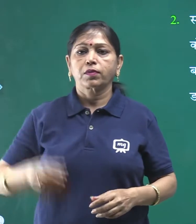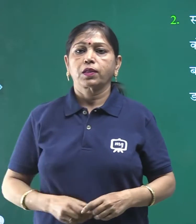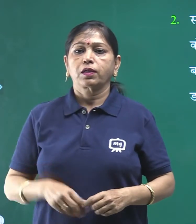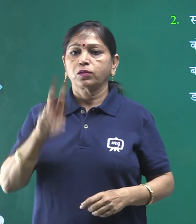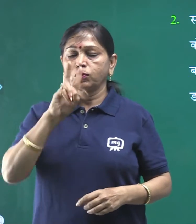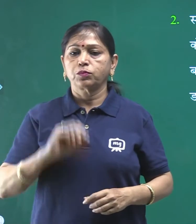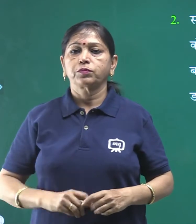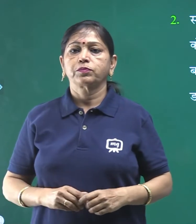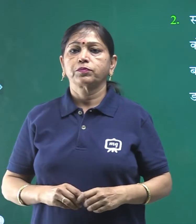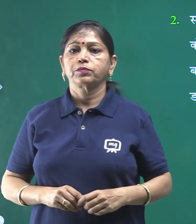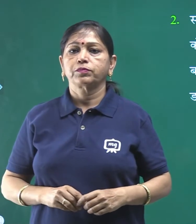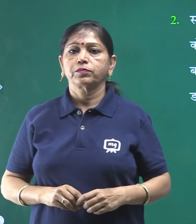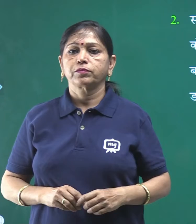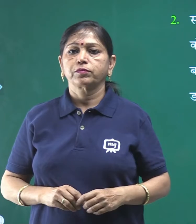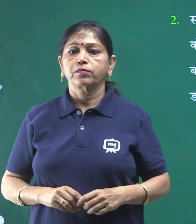2,